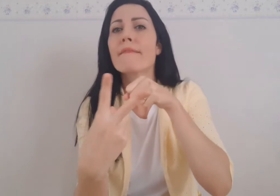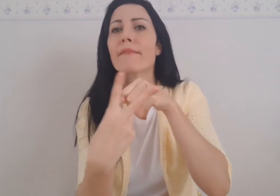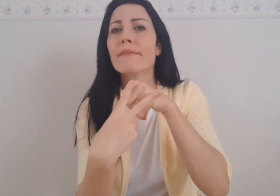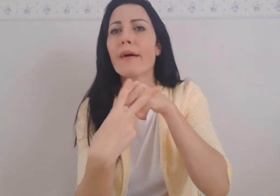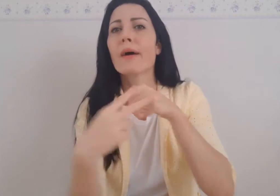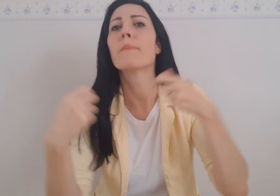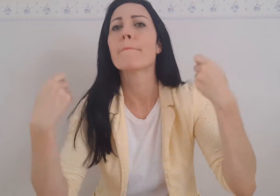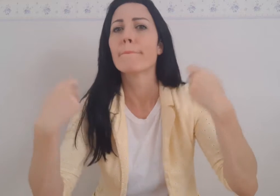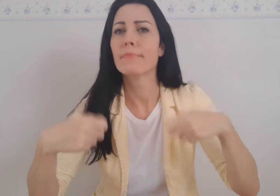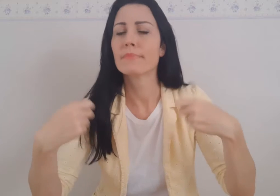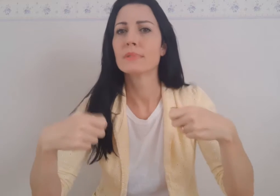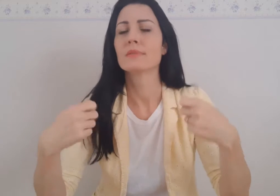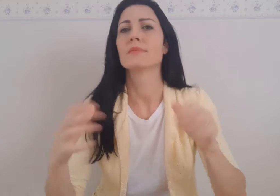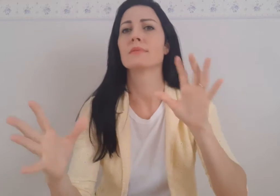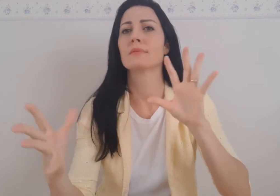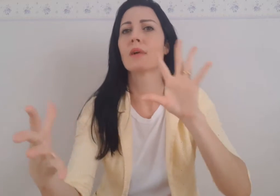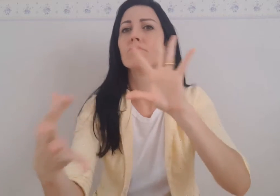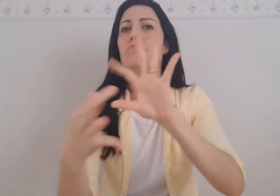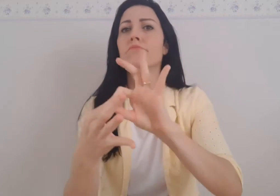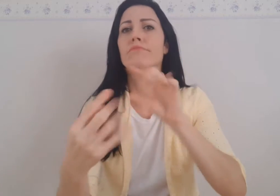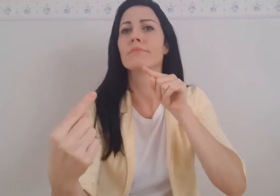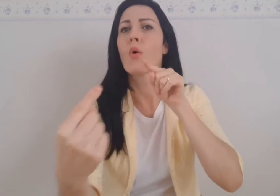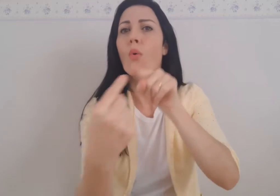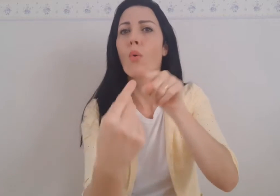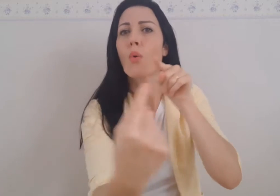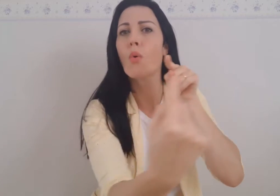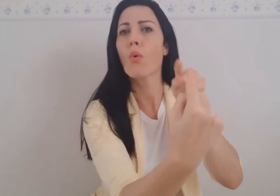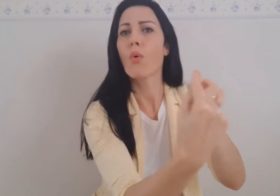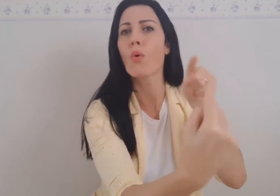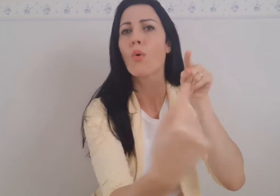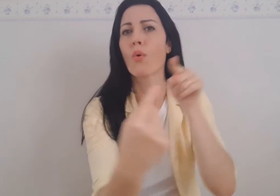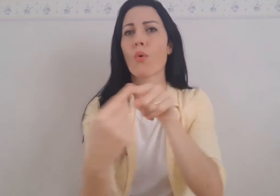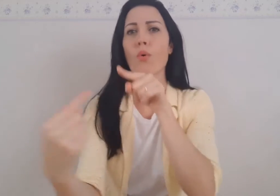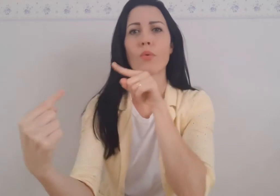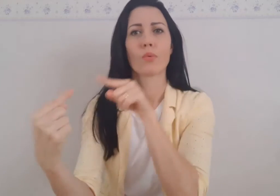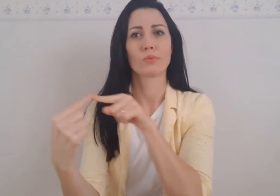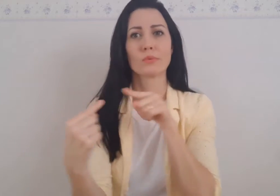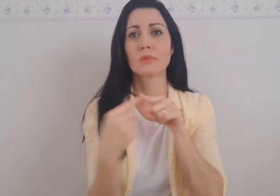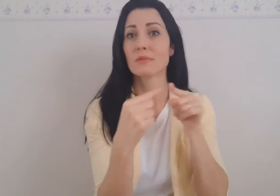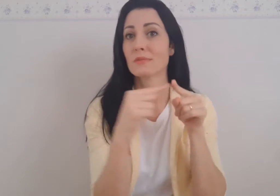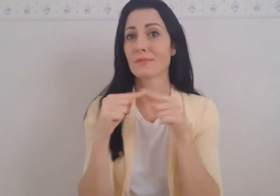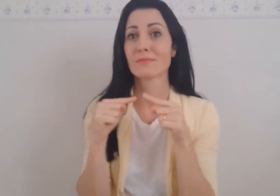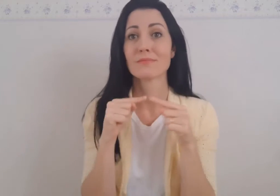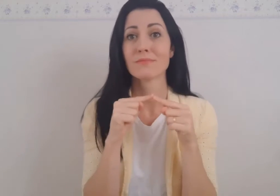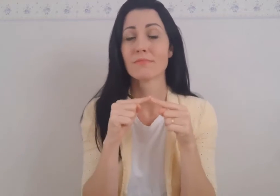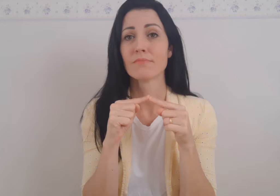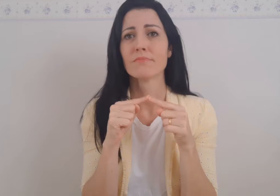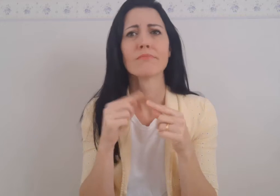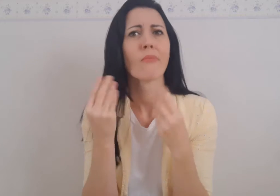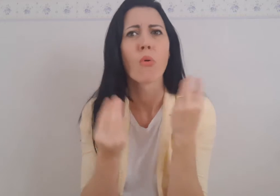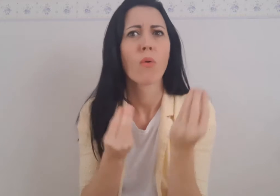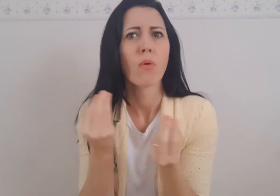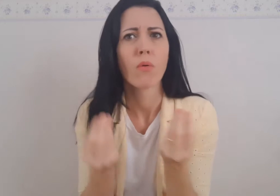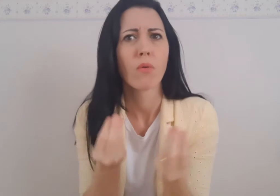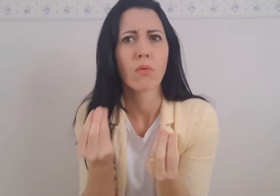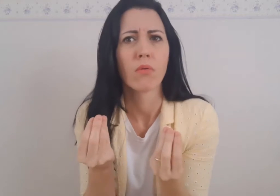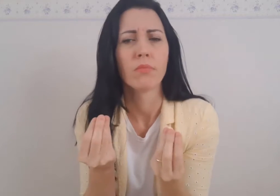de verbos precisa de concordância, de ligação, de direção.